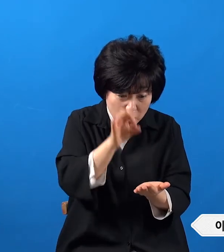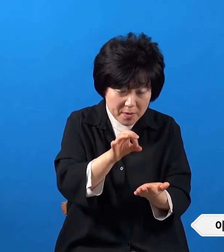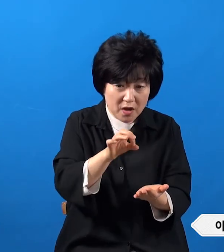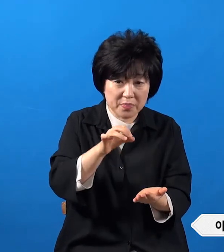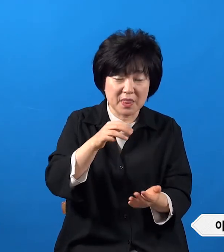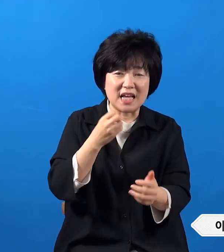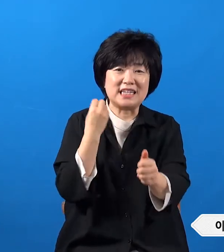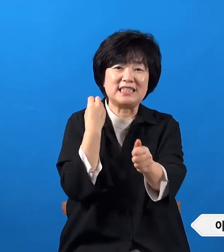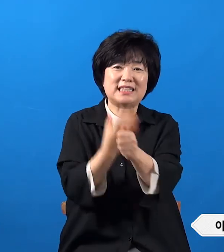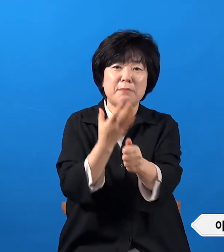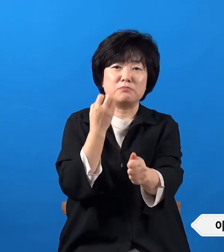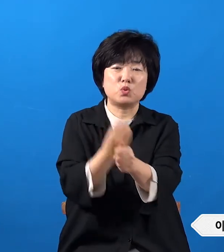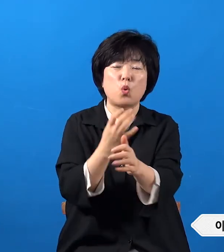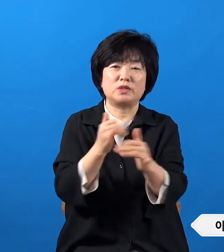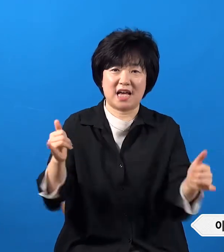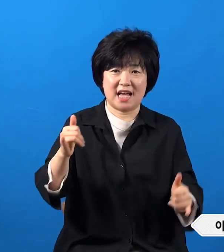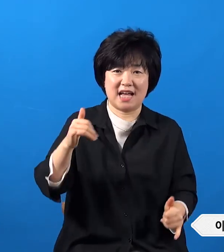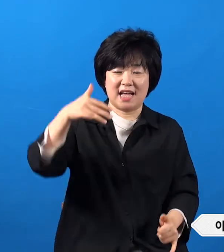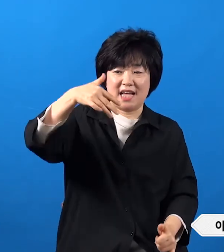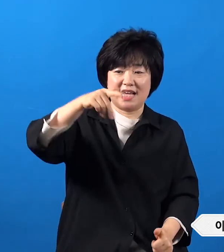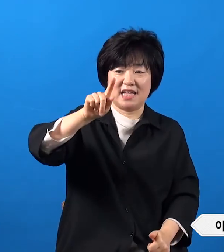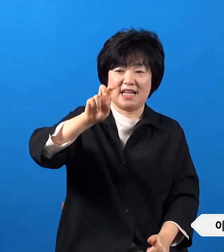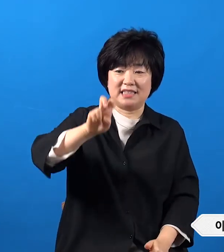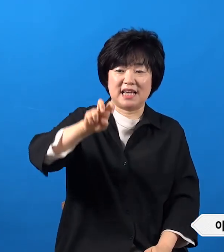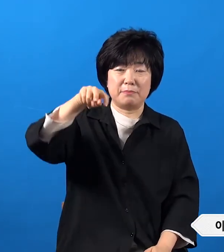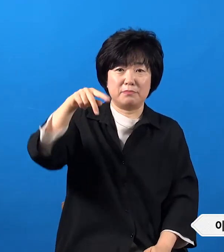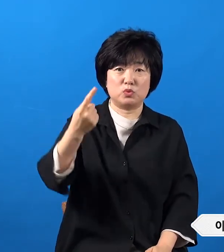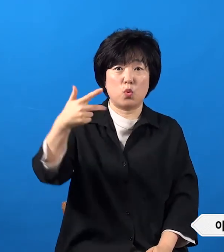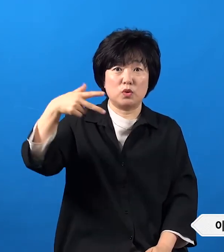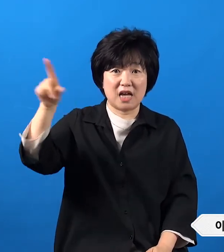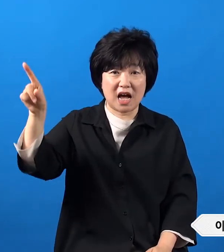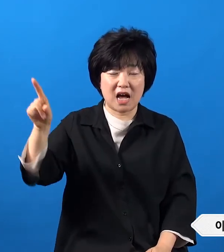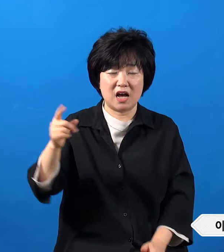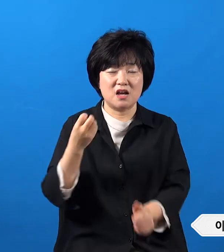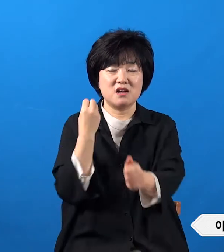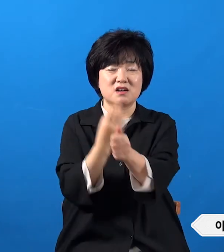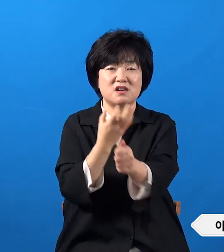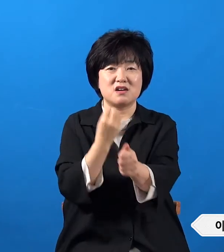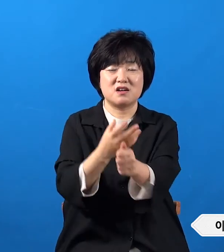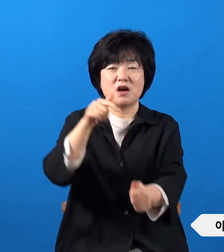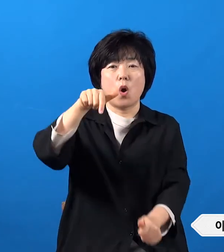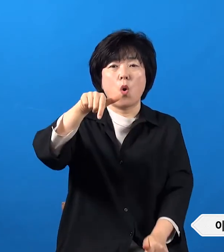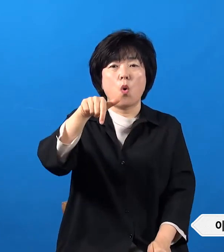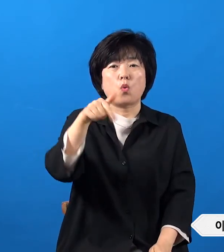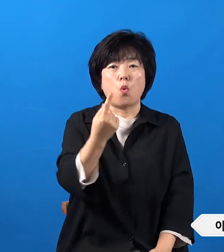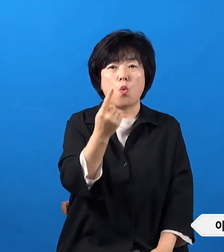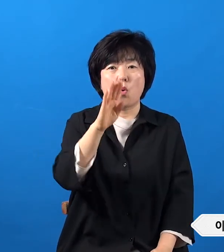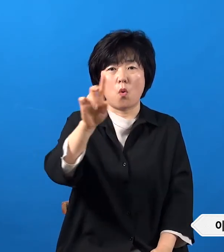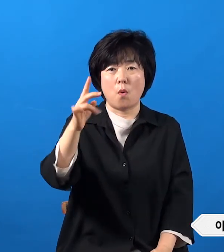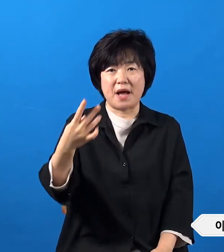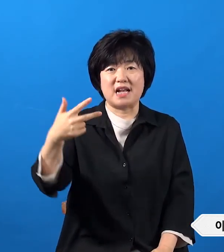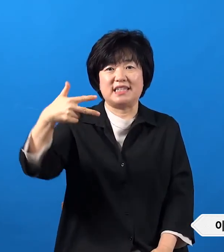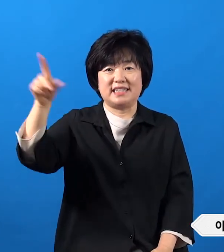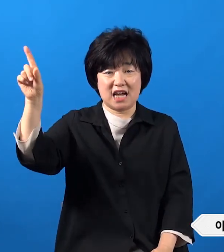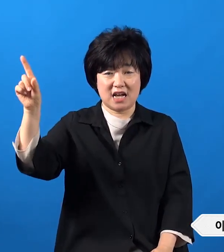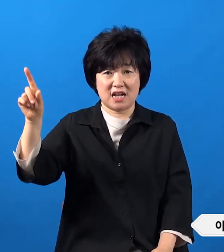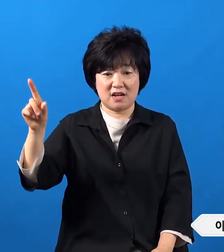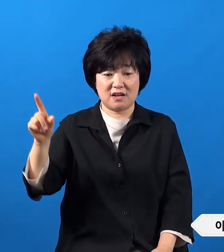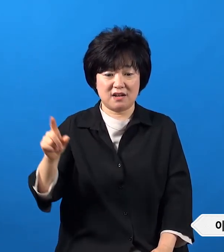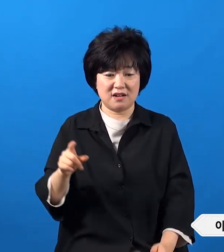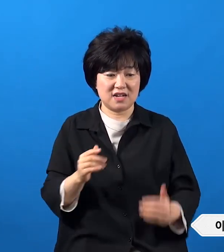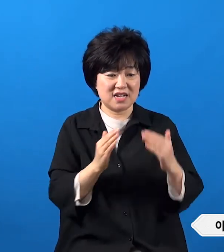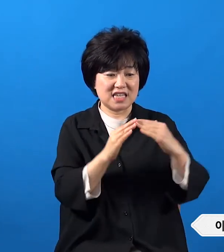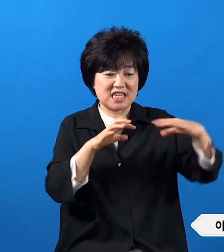있습니다. 마귀는 참소자예요. 고발해요. 이웃을 참소하고 고발하고 공동체를 분열시키는 사람,